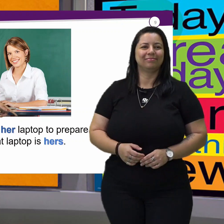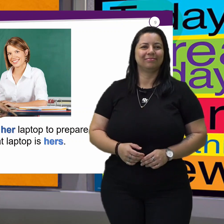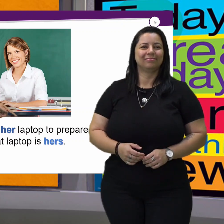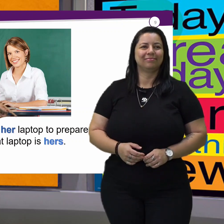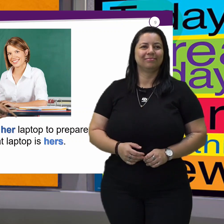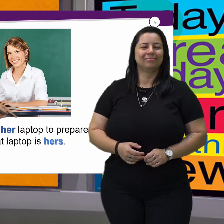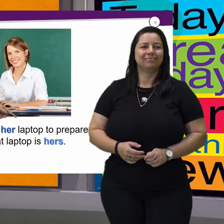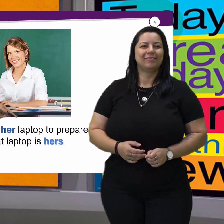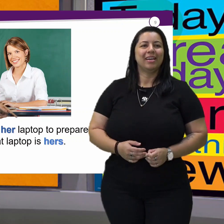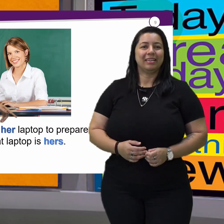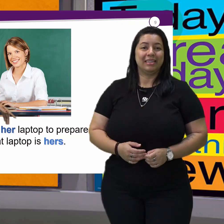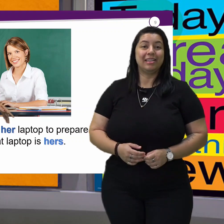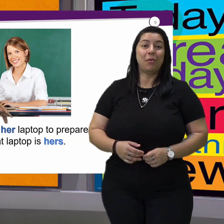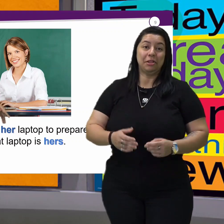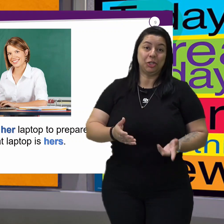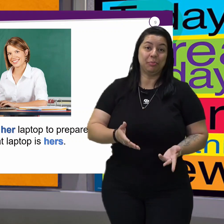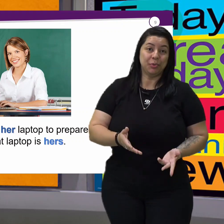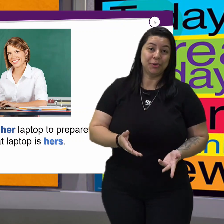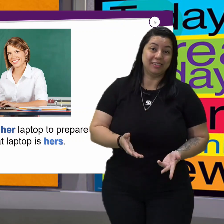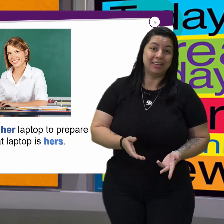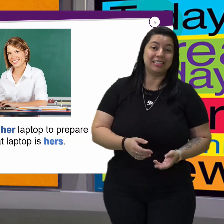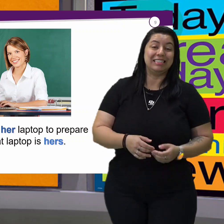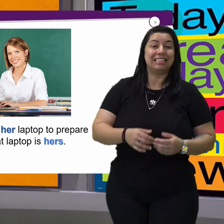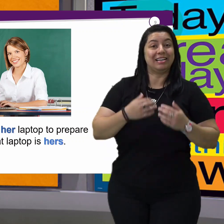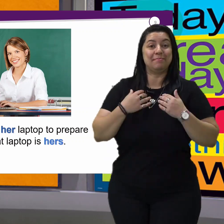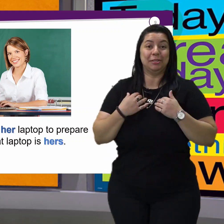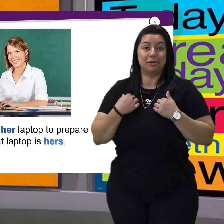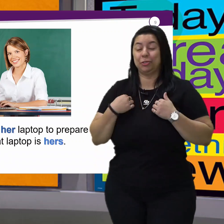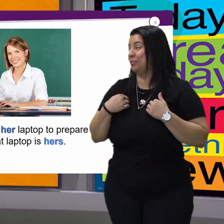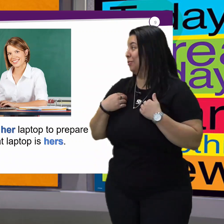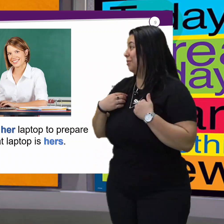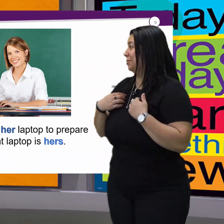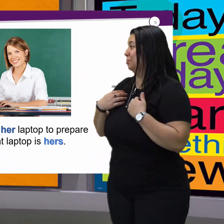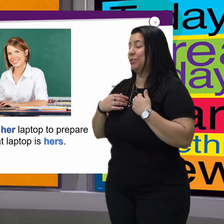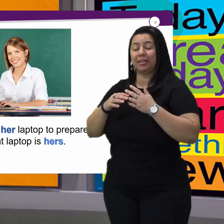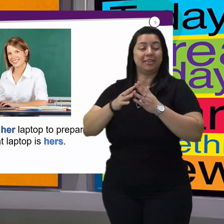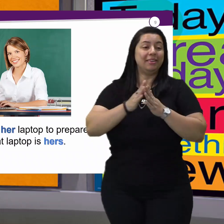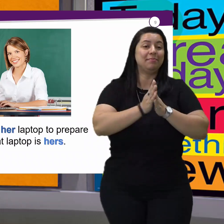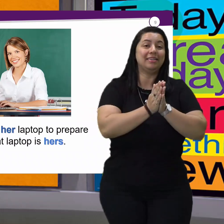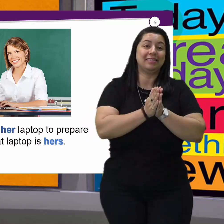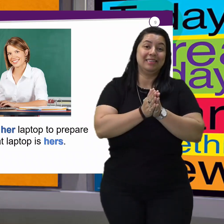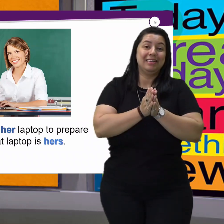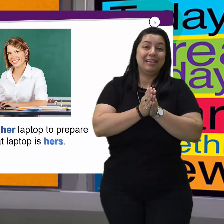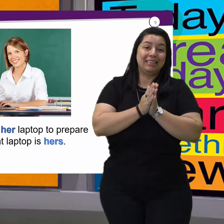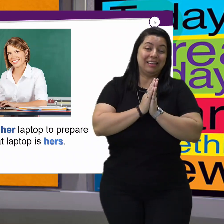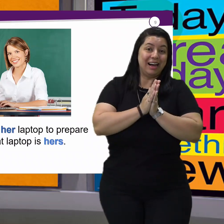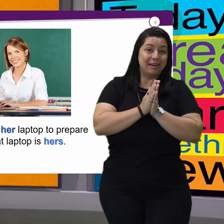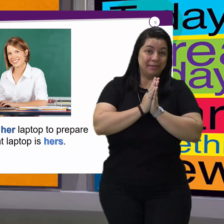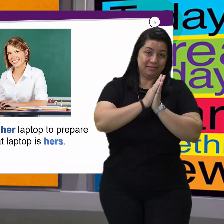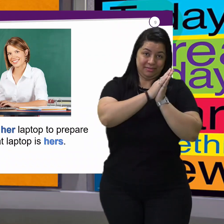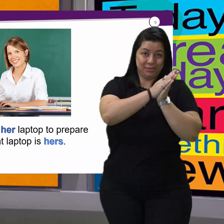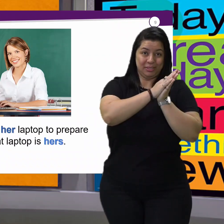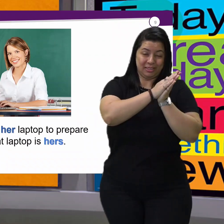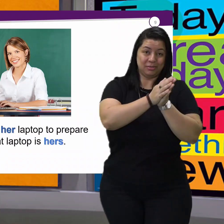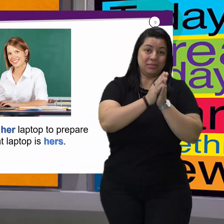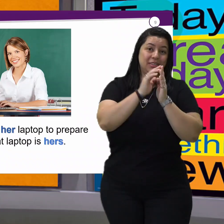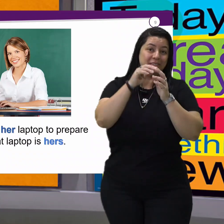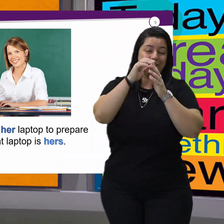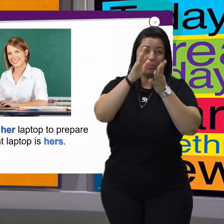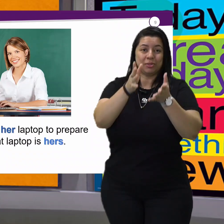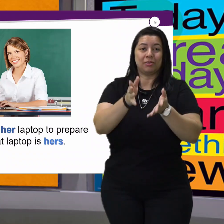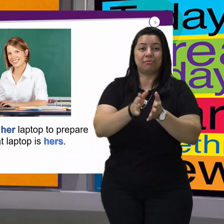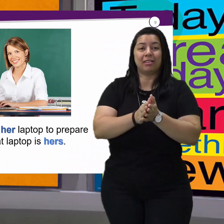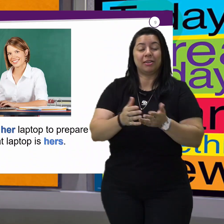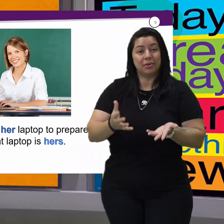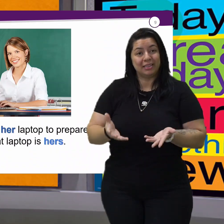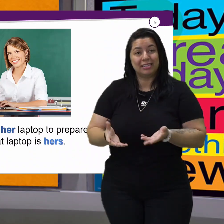ali, o laptop mesmo. Que não é notebook, né? A gente fala chama notebook aqui, mas lá nos Estados Unidos,